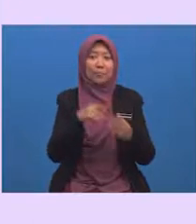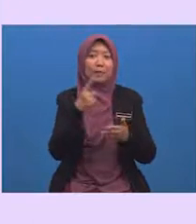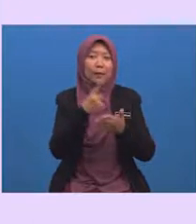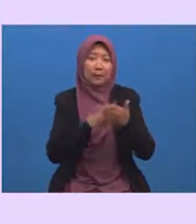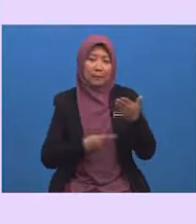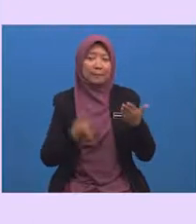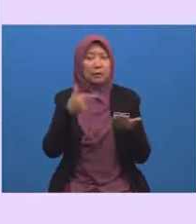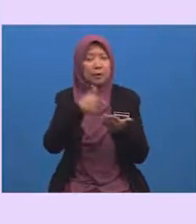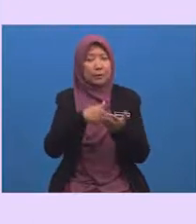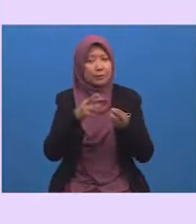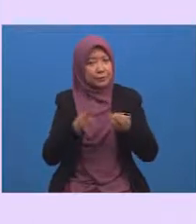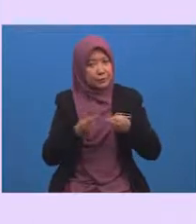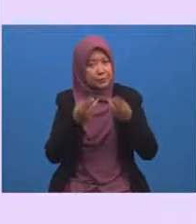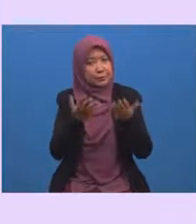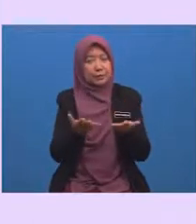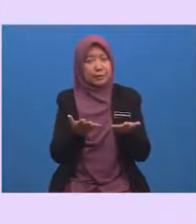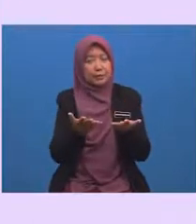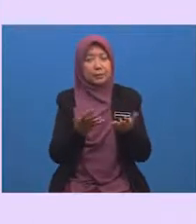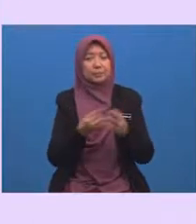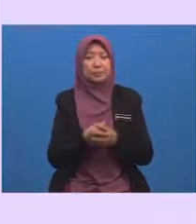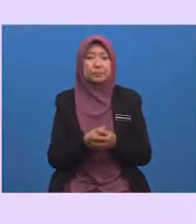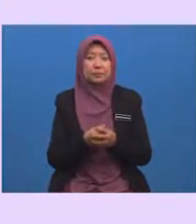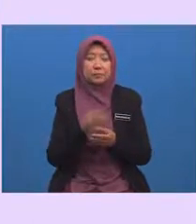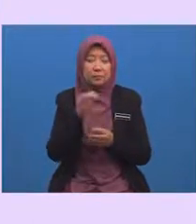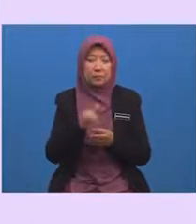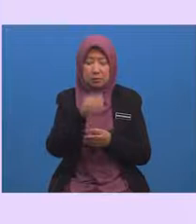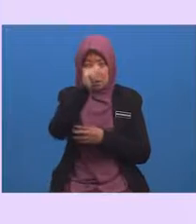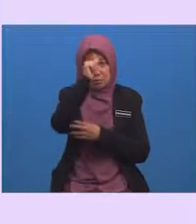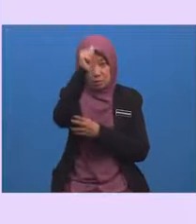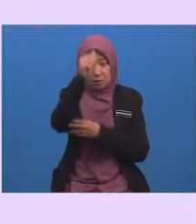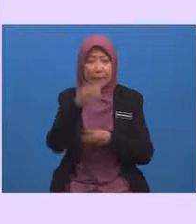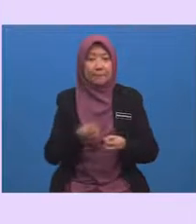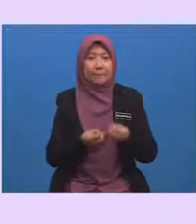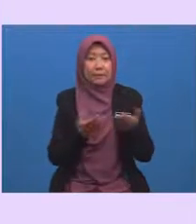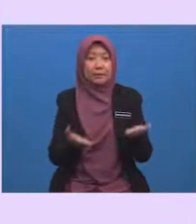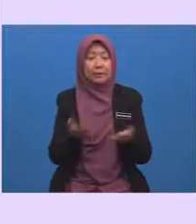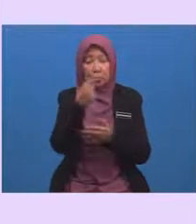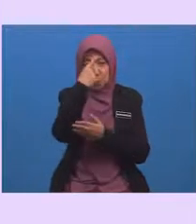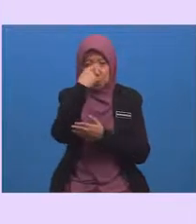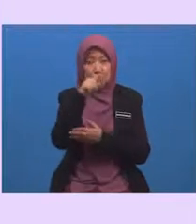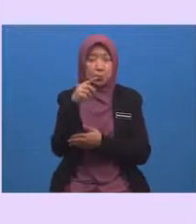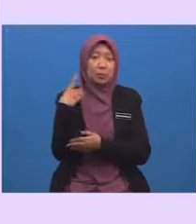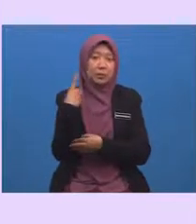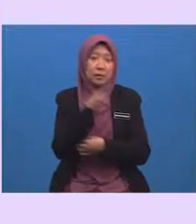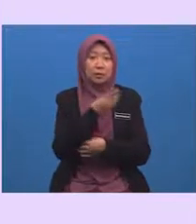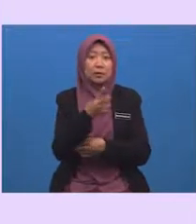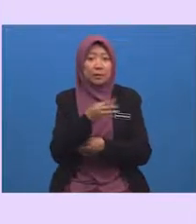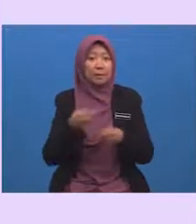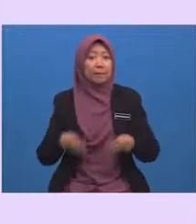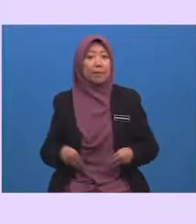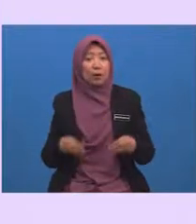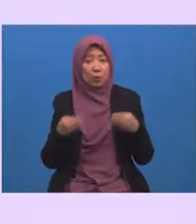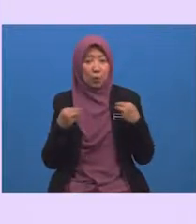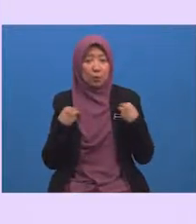Apa lagi rezeki nikmat yang Allah berikan kepada kita dan makhluk-makhluk